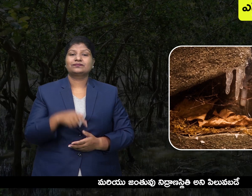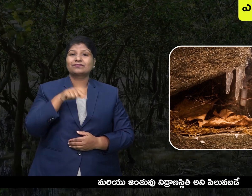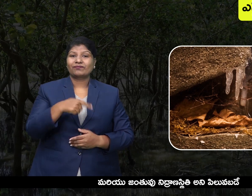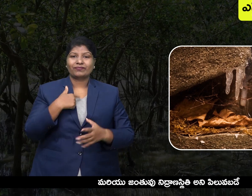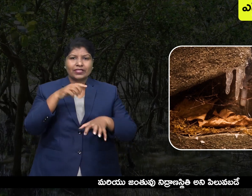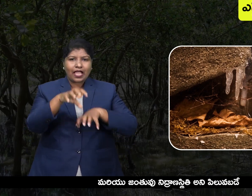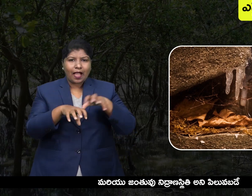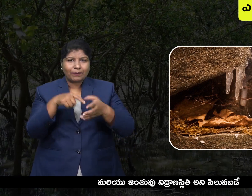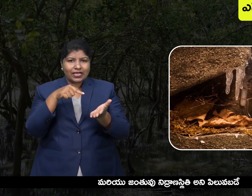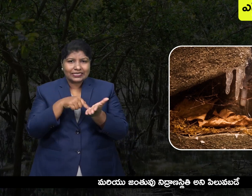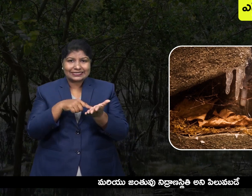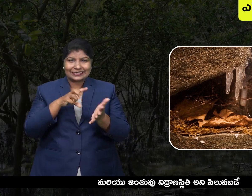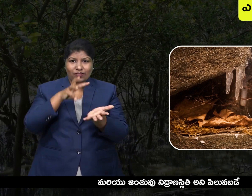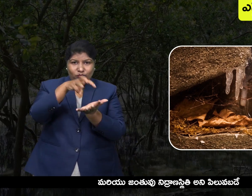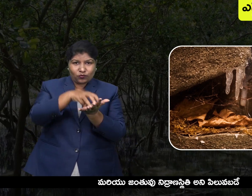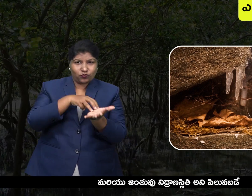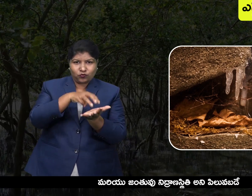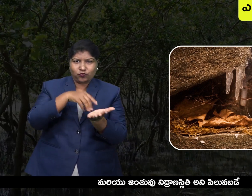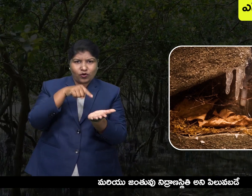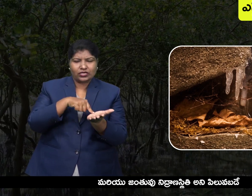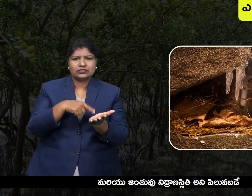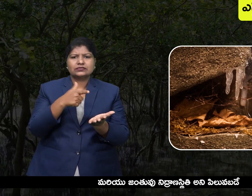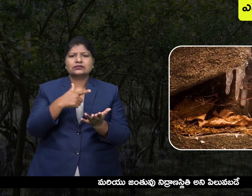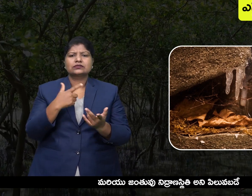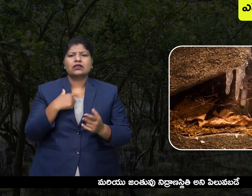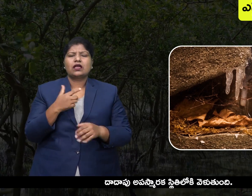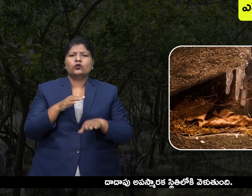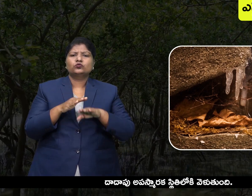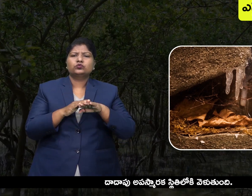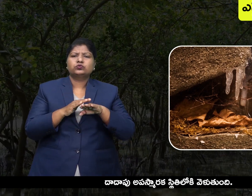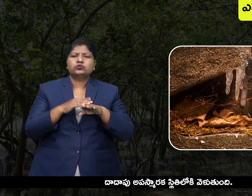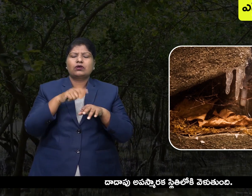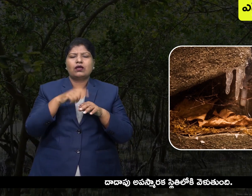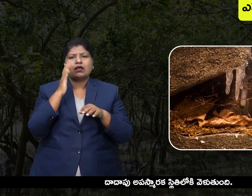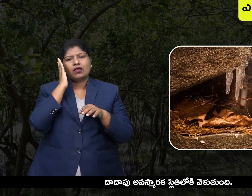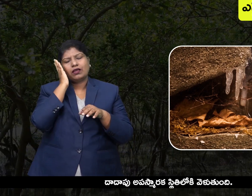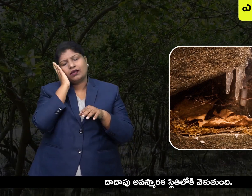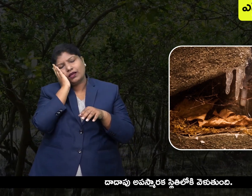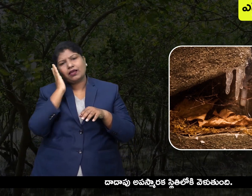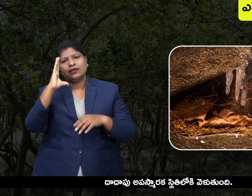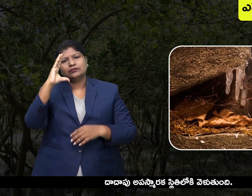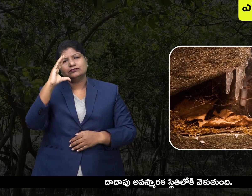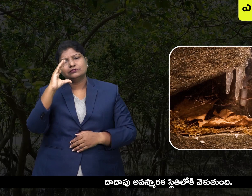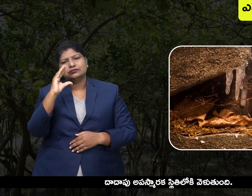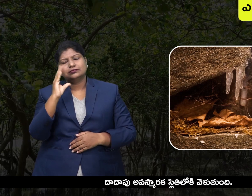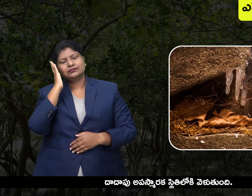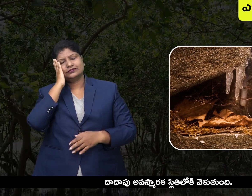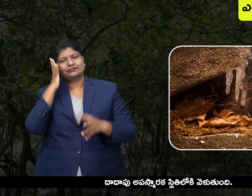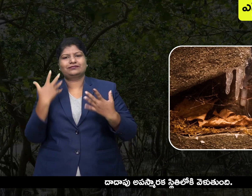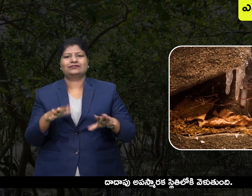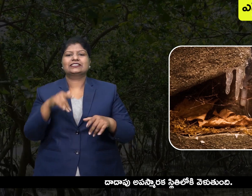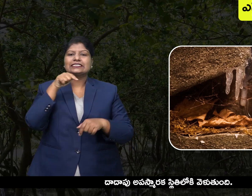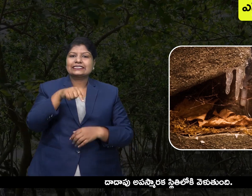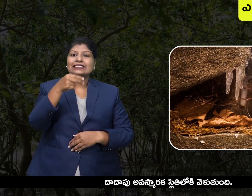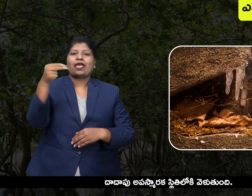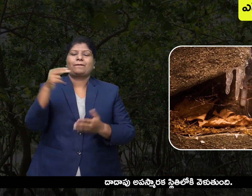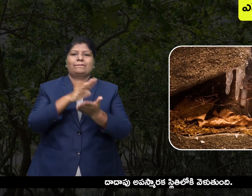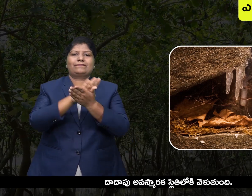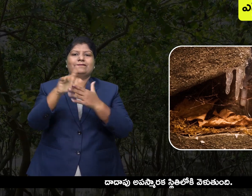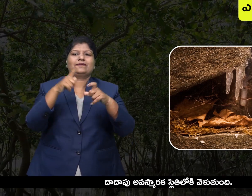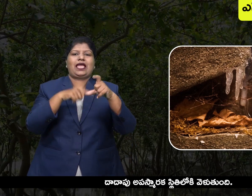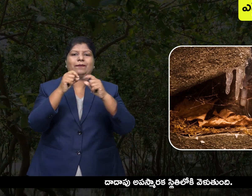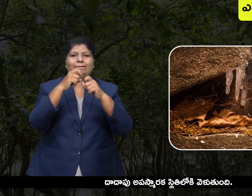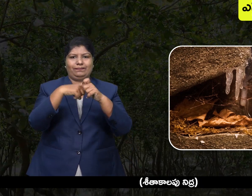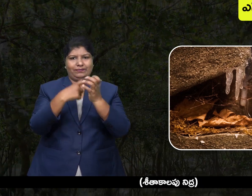మరియు జంతువు నిద్రాణ స్థితి అని పిలువబడే దాదాపు అపస్మారక స్థితిలోకి వెళ్తుంది.